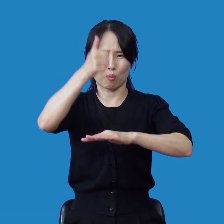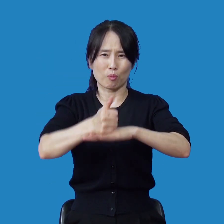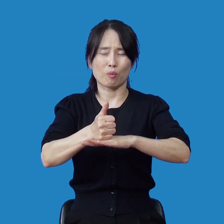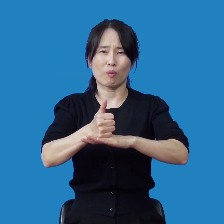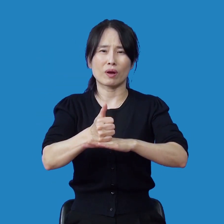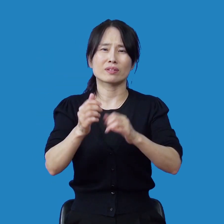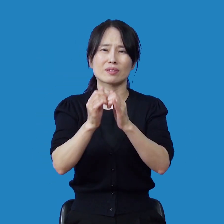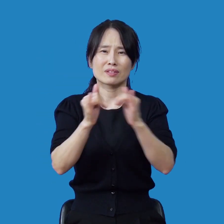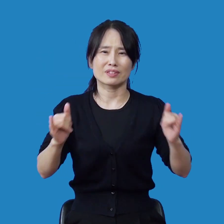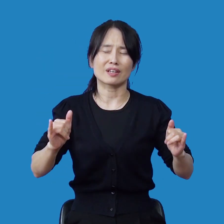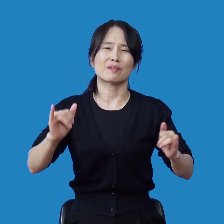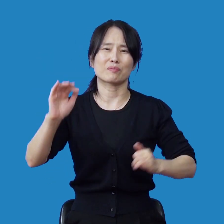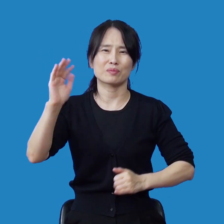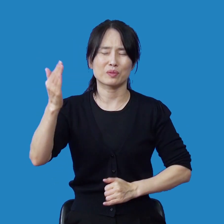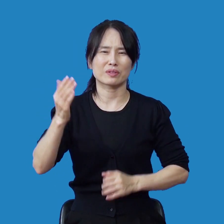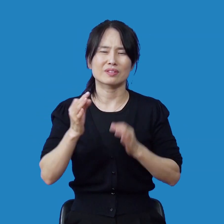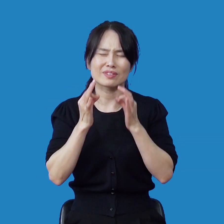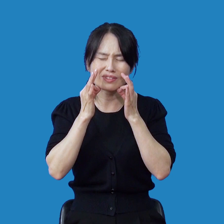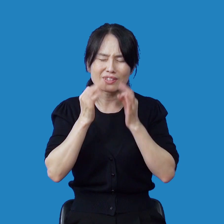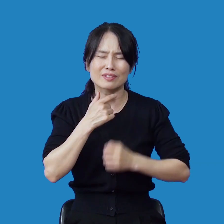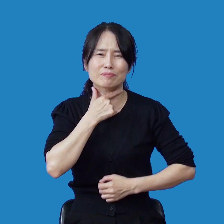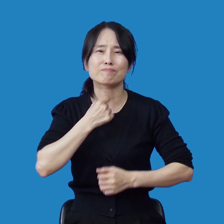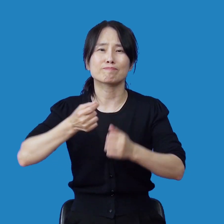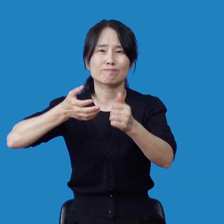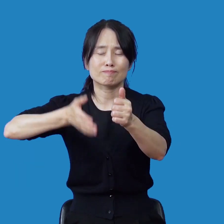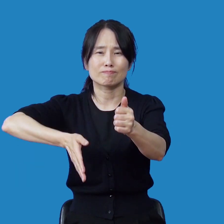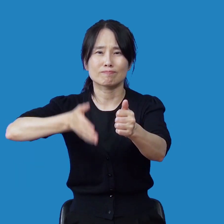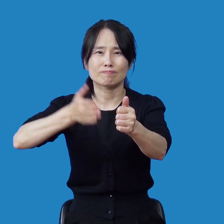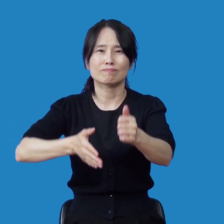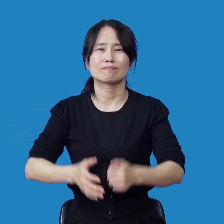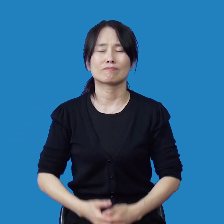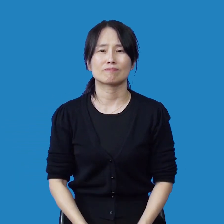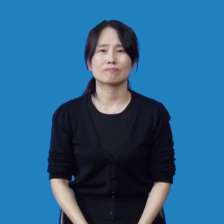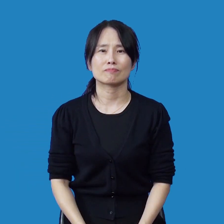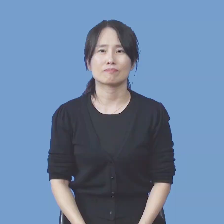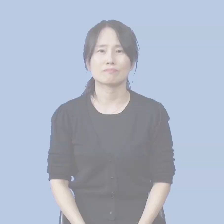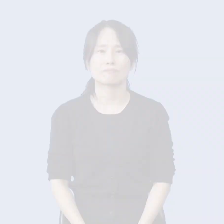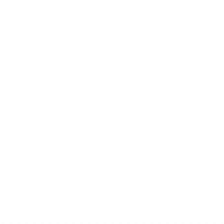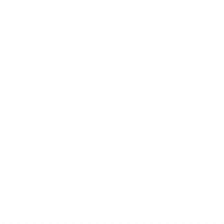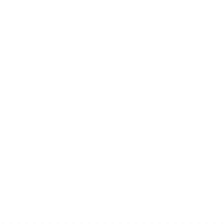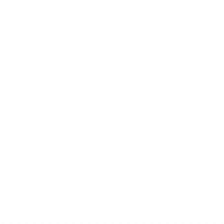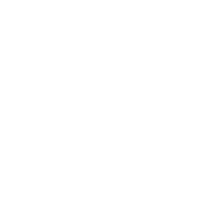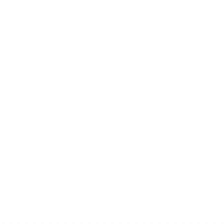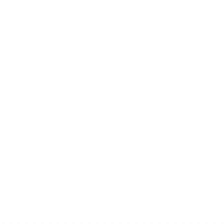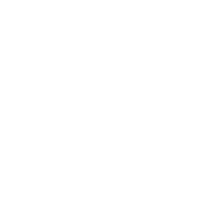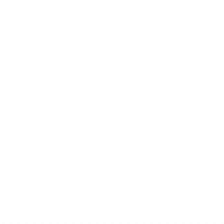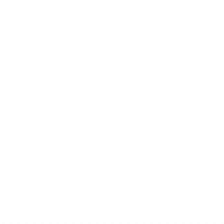다 살 수 있기를 간절히 소원합니다.